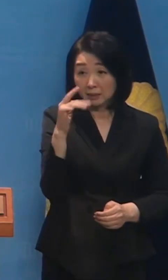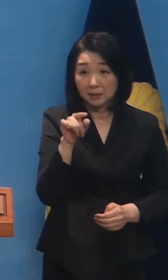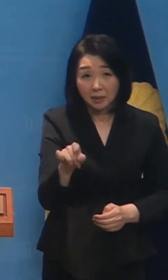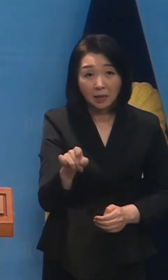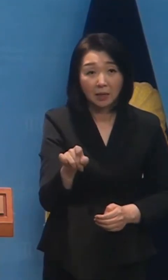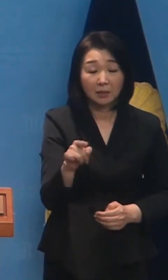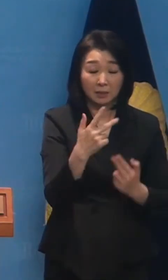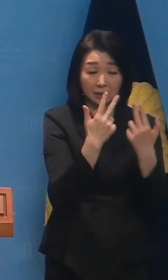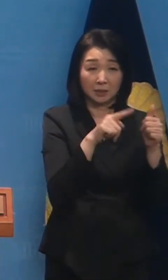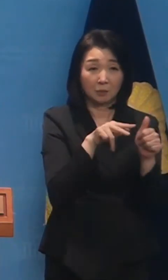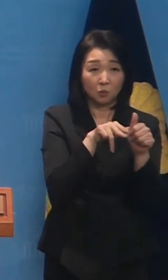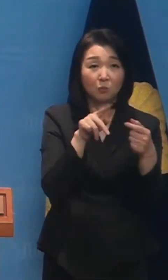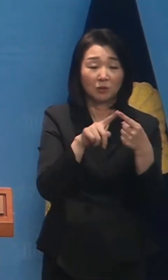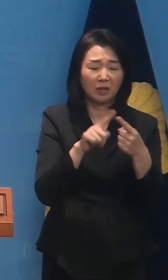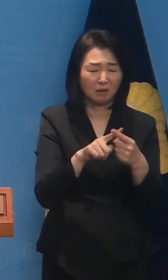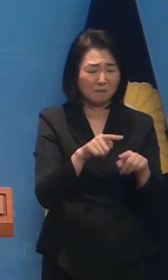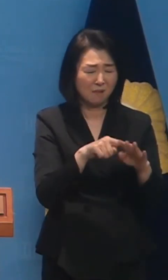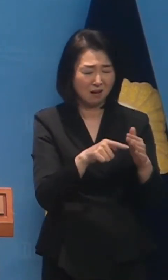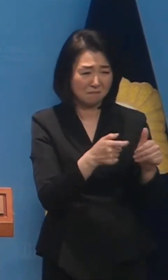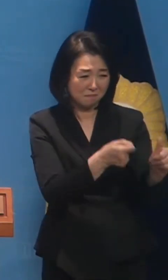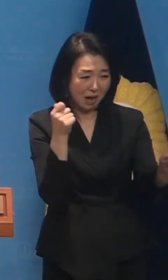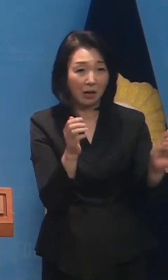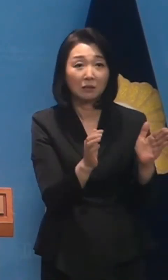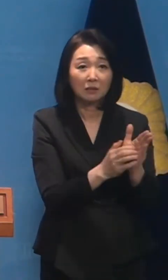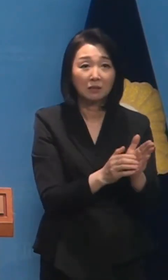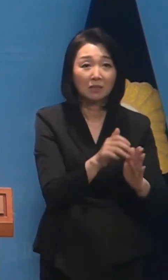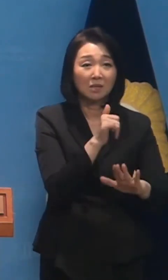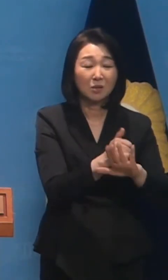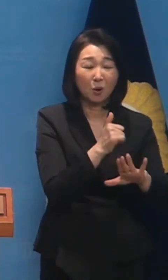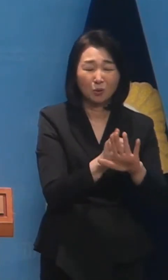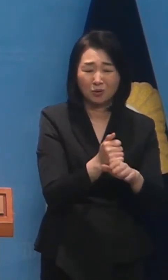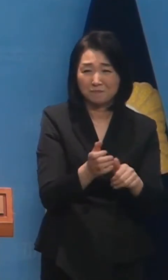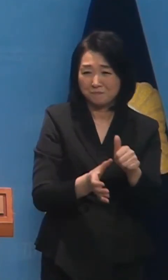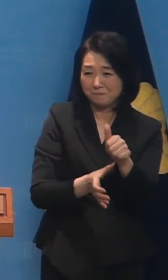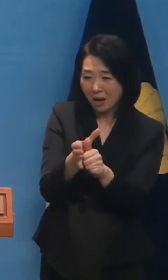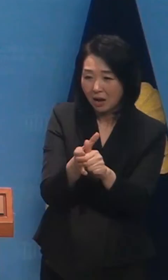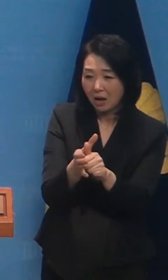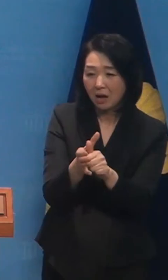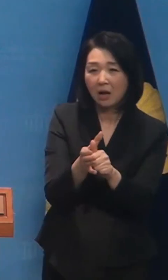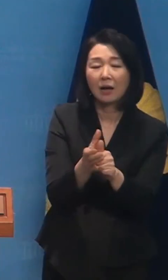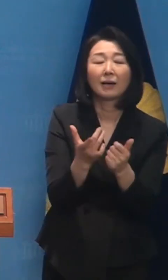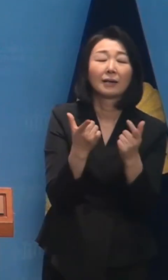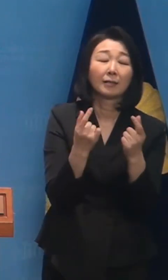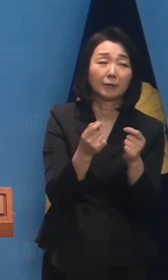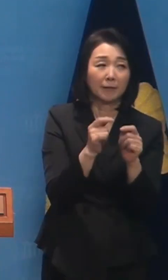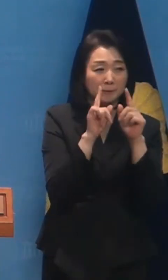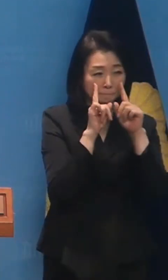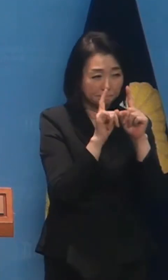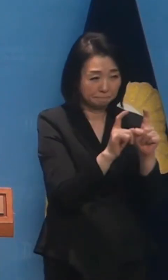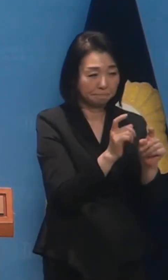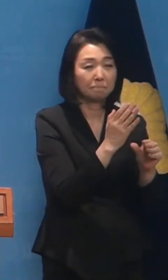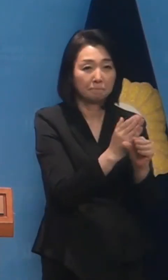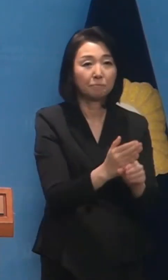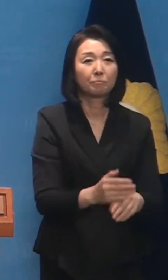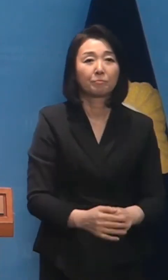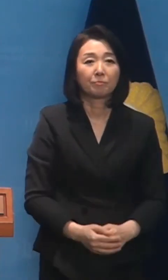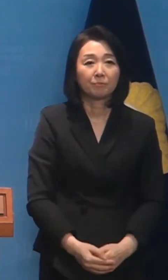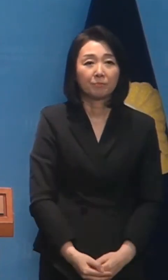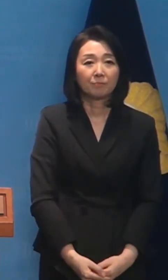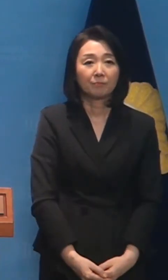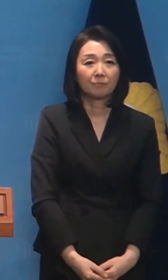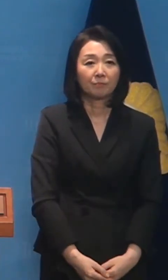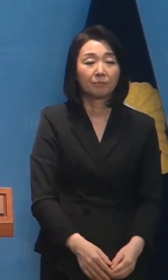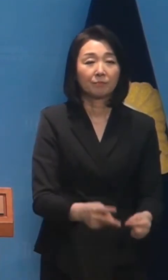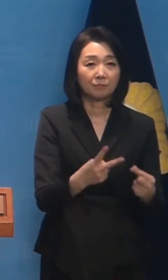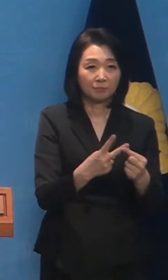기사가 이재명 후보의 심기를 건드렸기 때문에 탄압이 대상이 된 것이 아니냐는 합리적 의심을 하지 않을 수 없습니다.